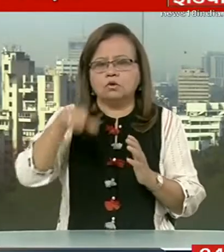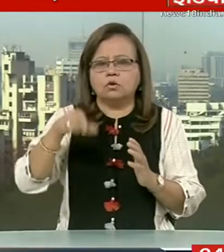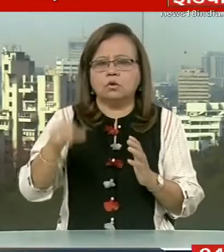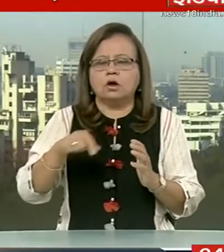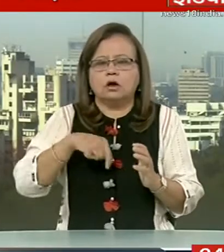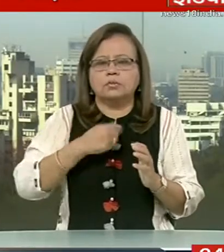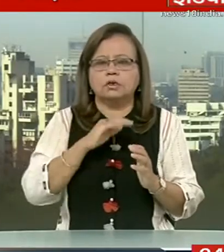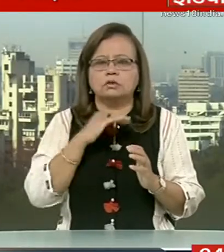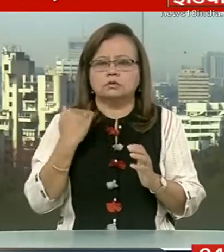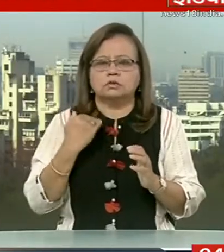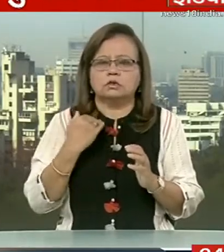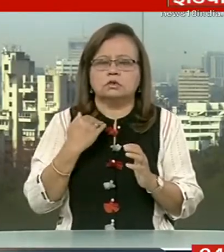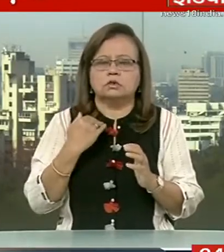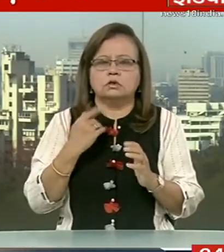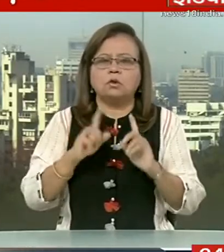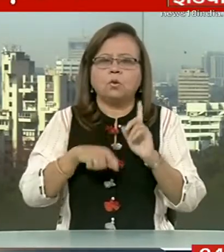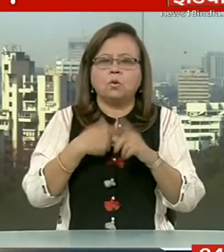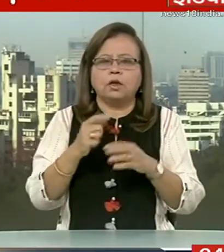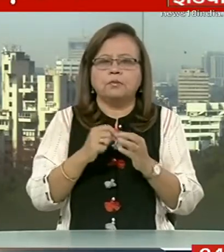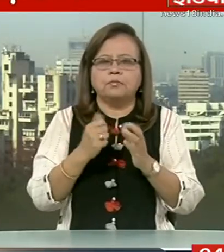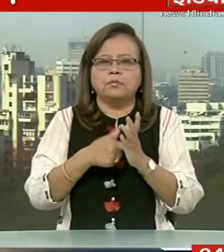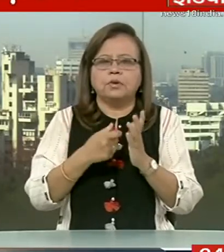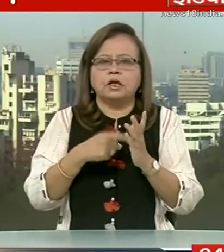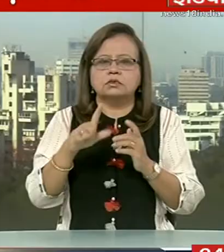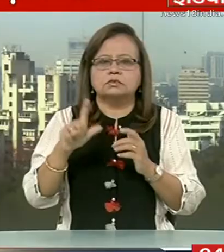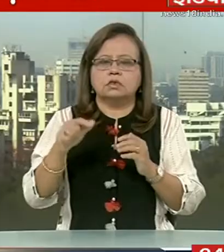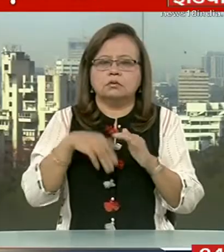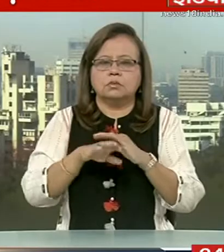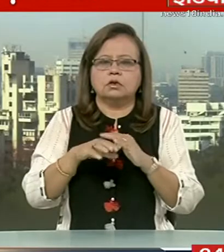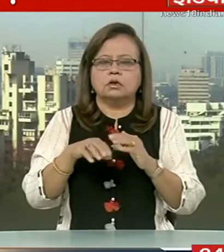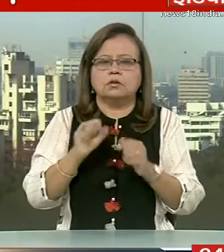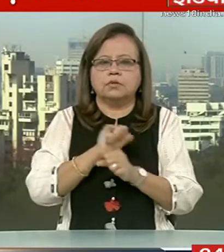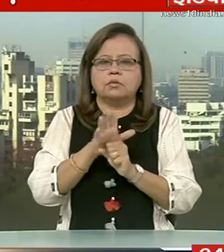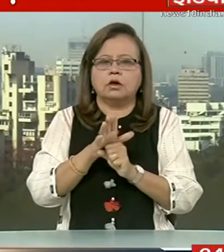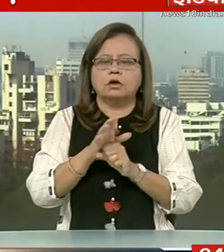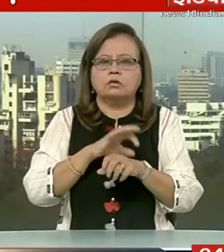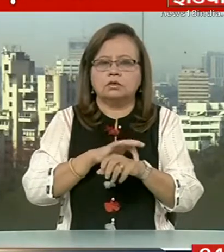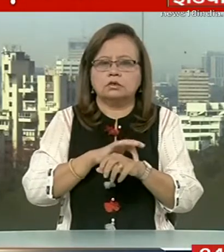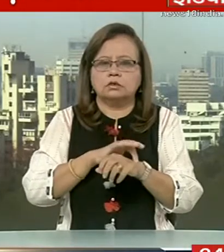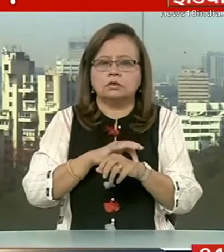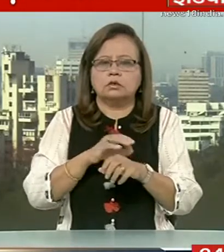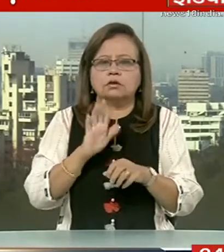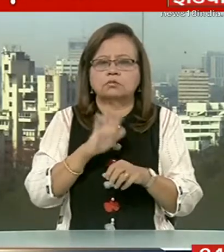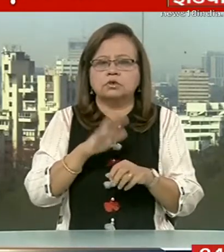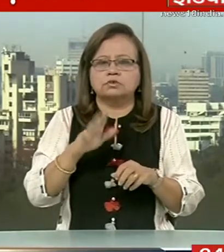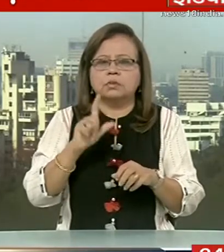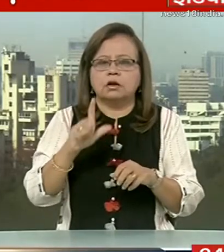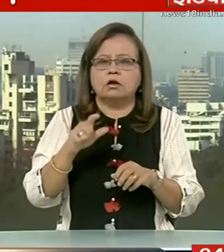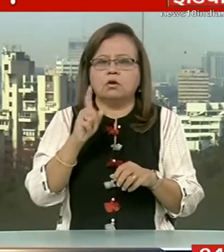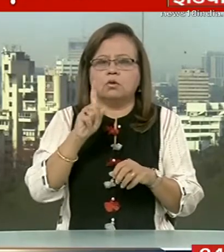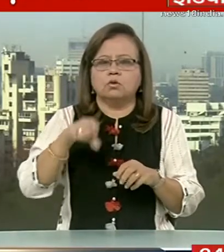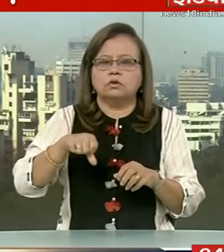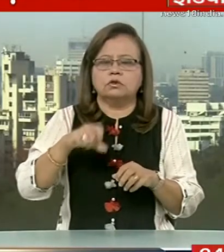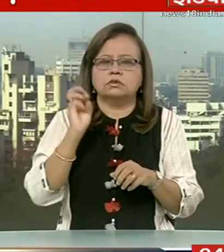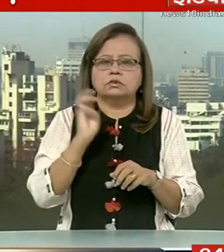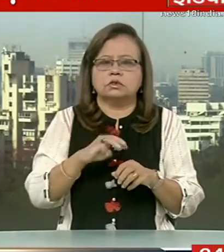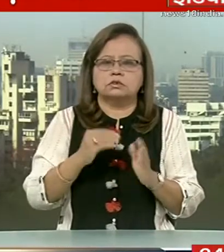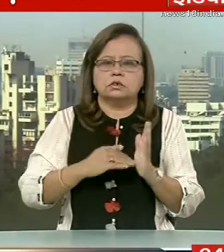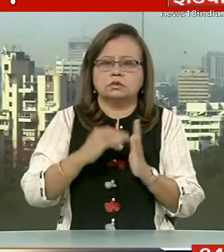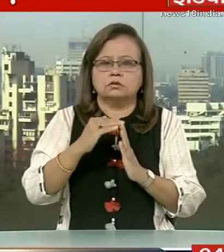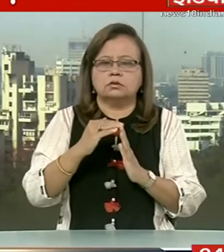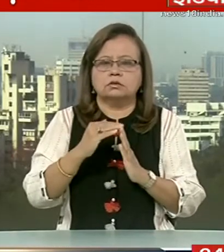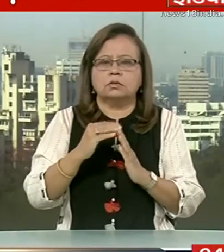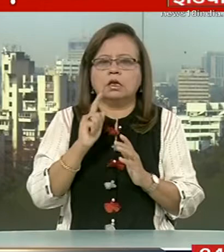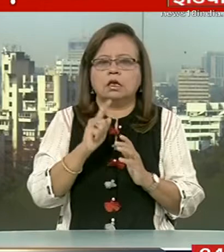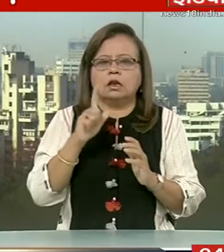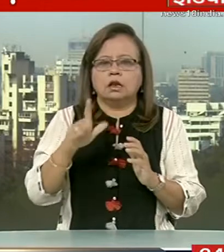अधिक लोग अपनी जान राशि में संक्रमण की संख्या 55 लाख 19 हजार से अधिक